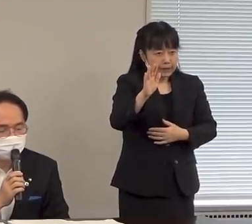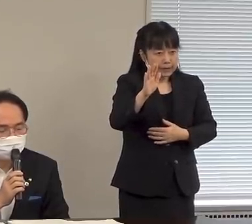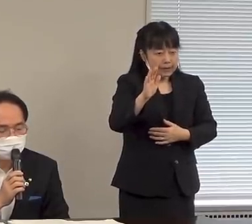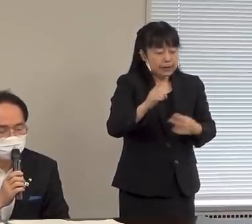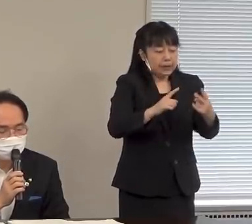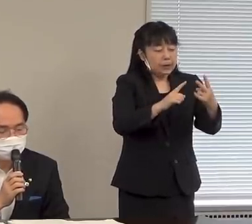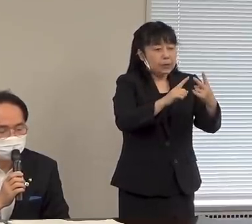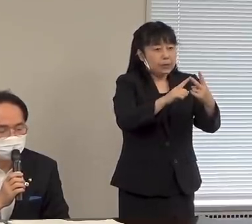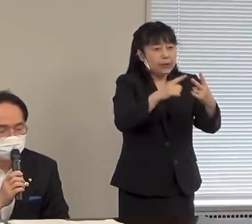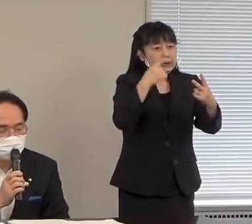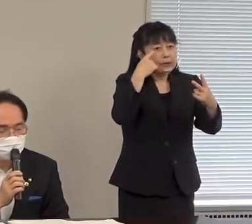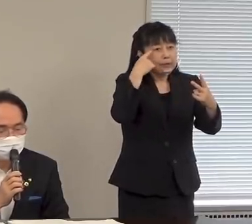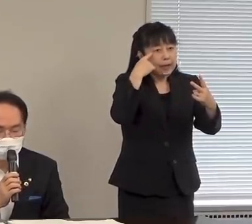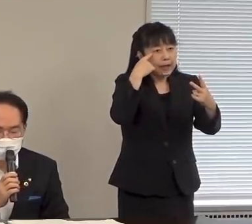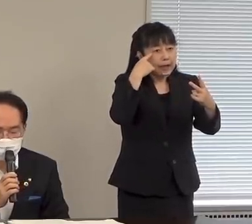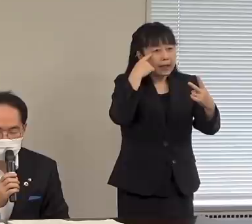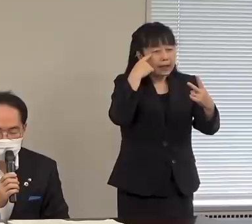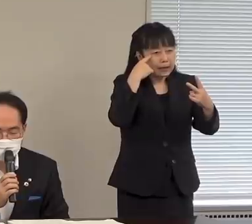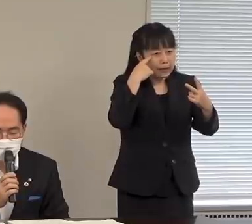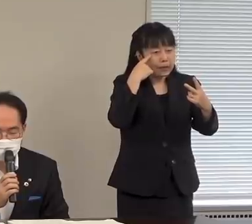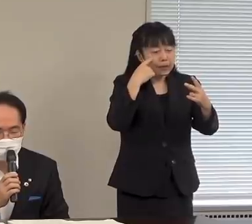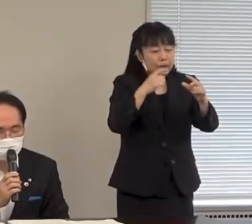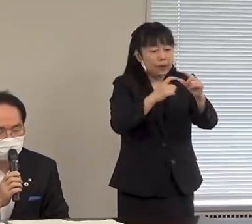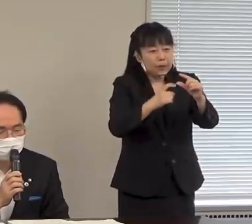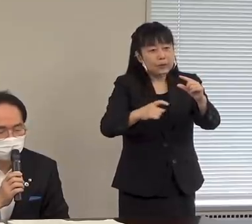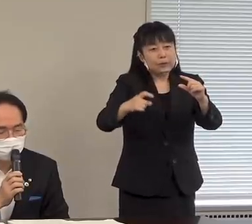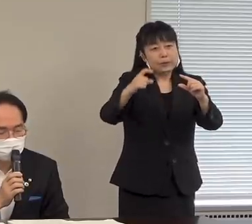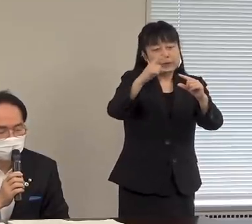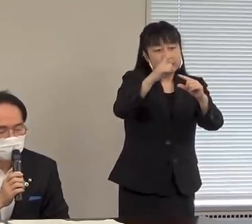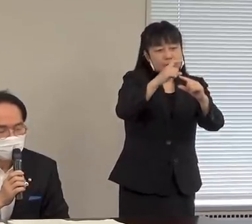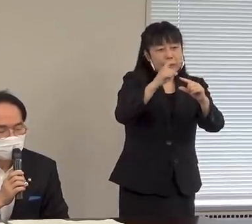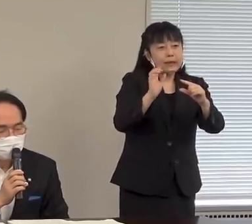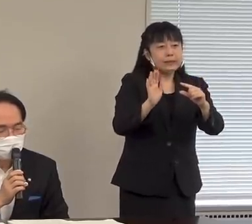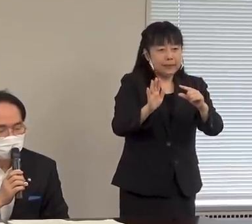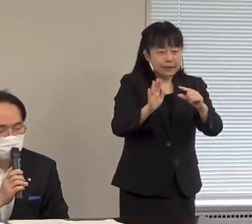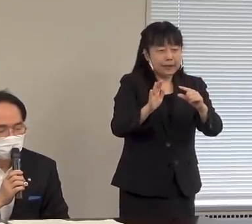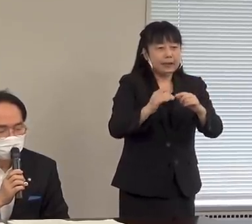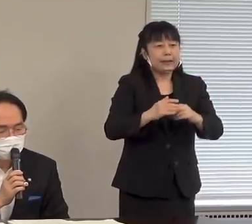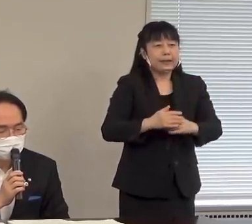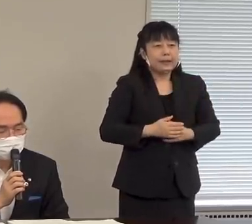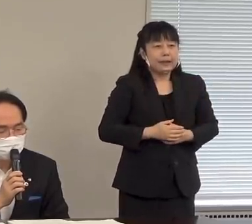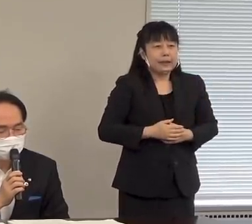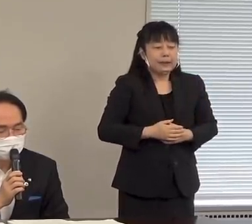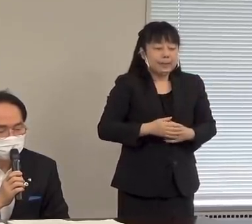ボツの部分を新たに追加しております。これは